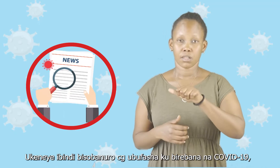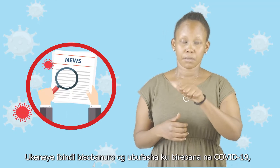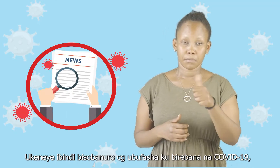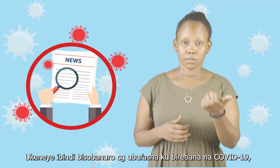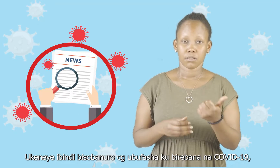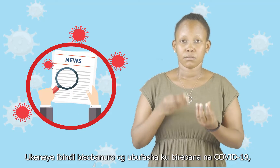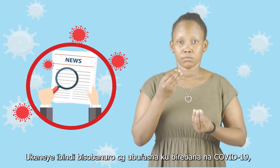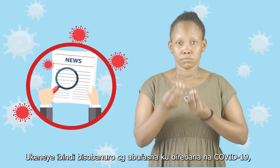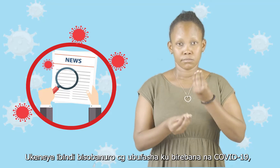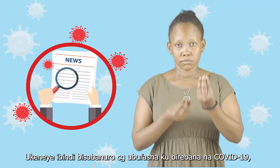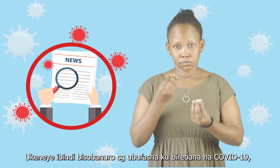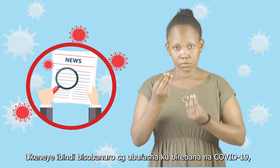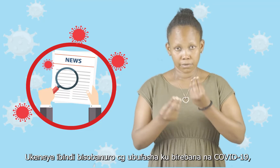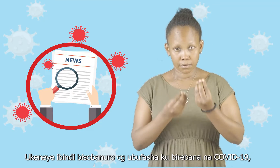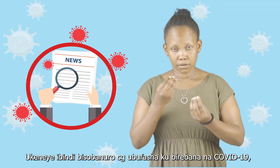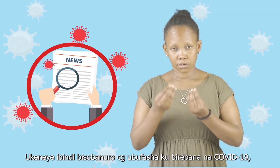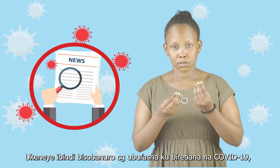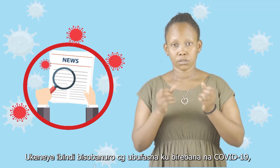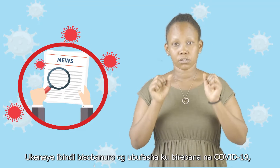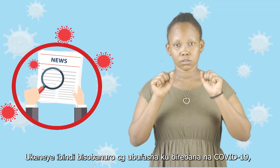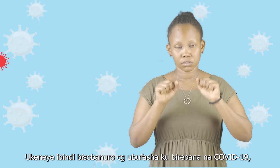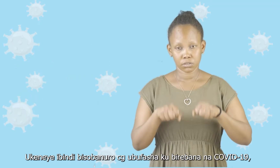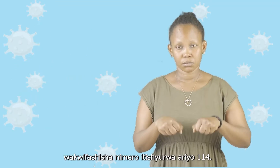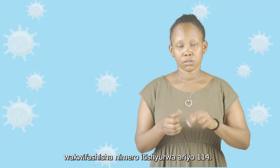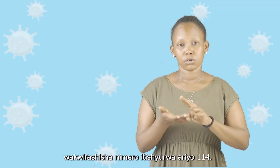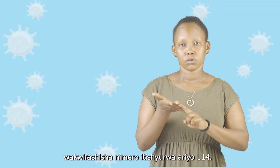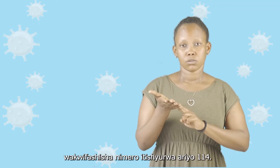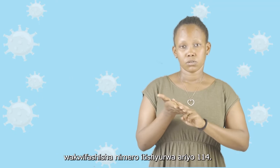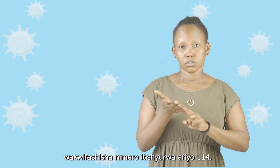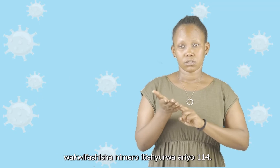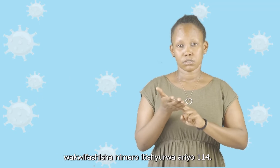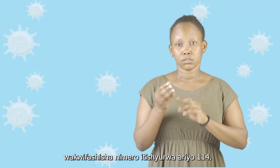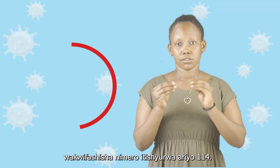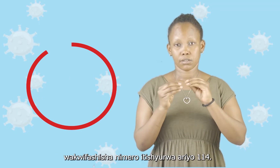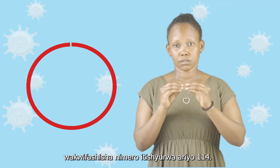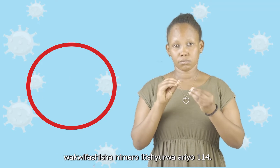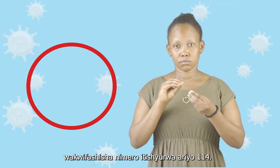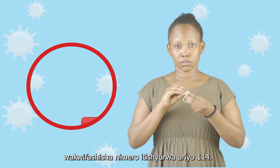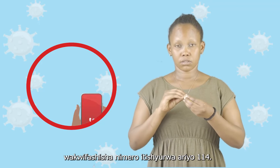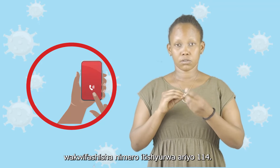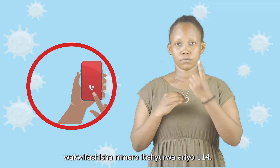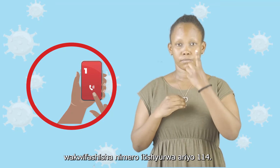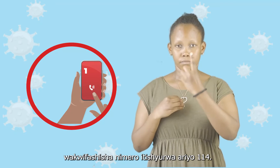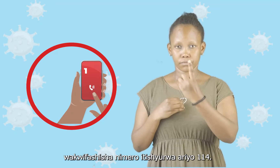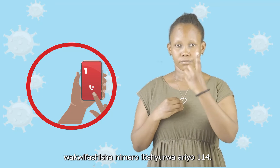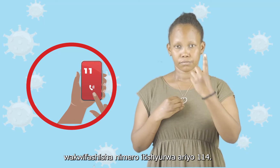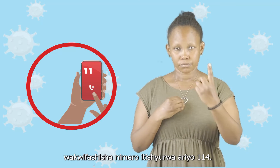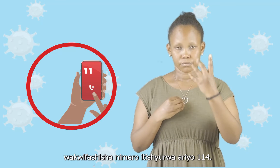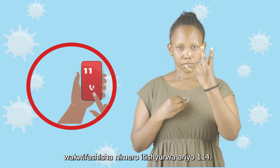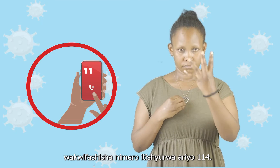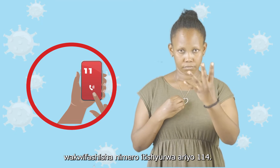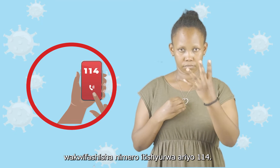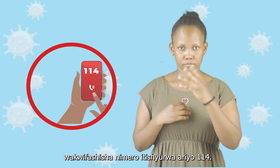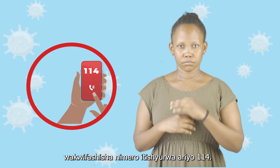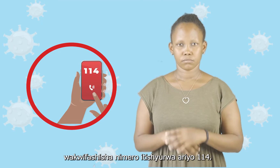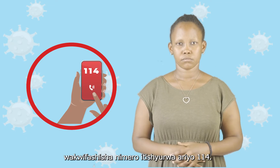Ukeneye ibindi bisobanuro cyangwa ubufasha ku birebana na COVID-19 wakwifashisha nimero itishyurwa ari 114.